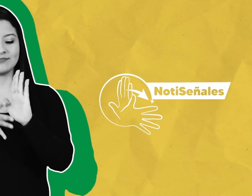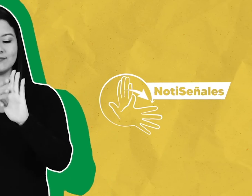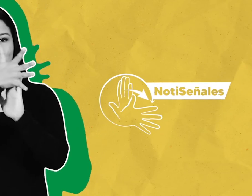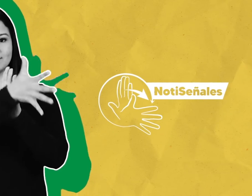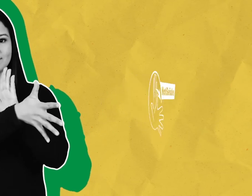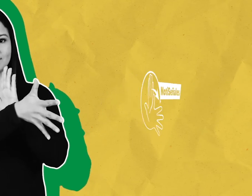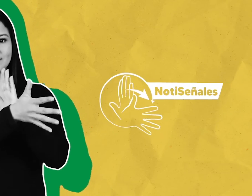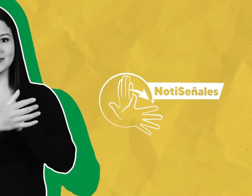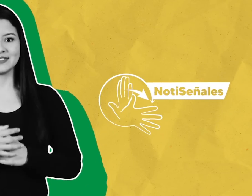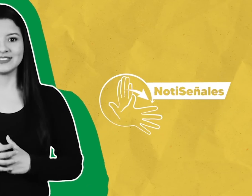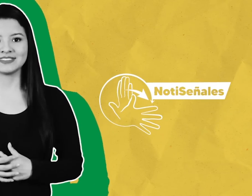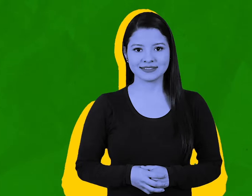Gracias.